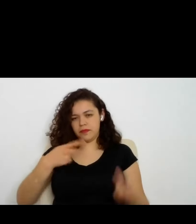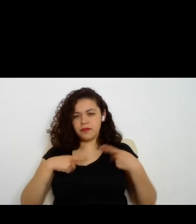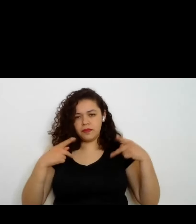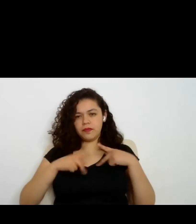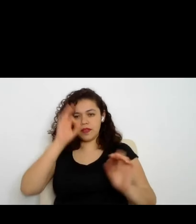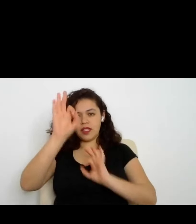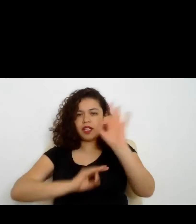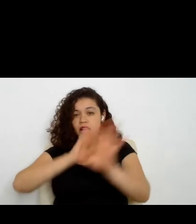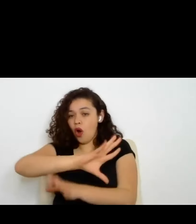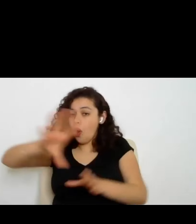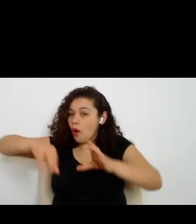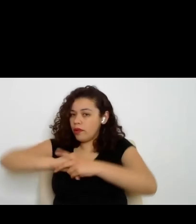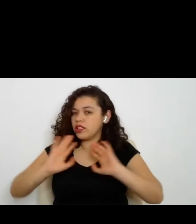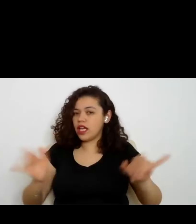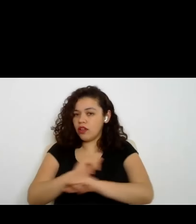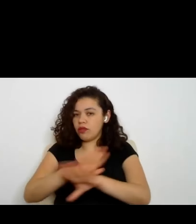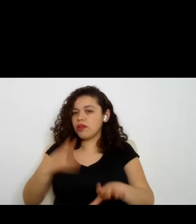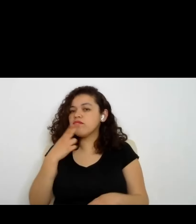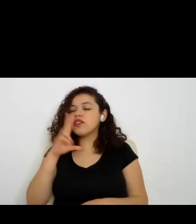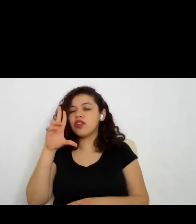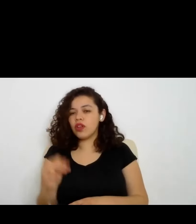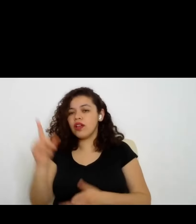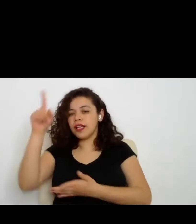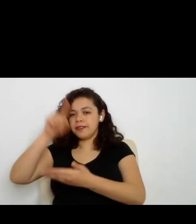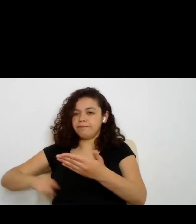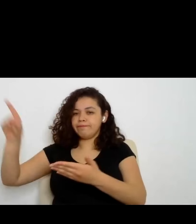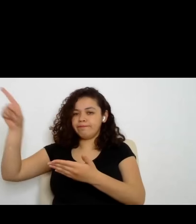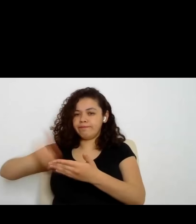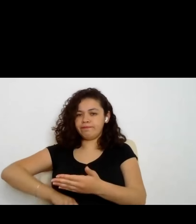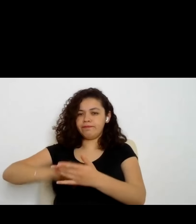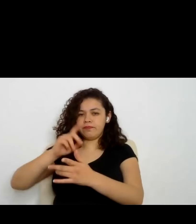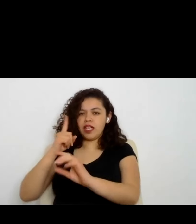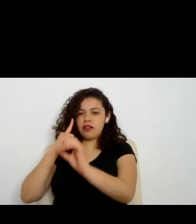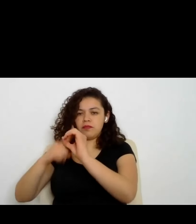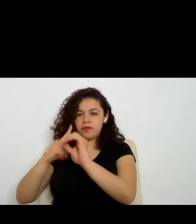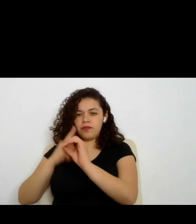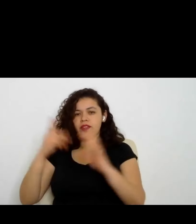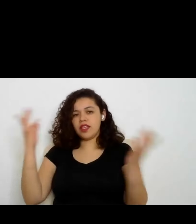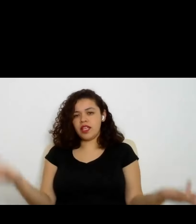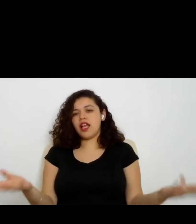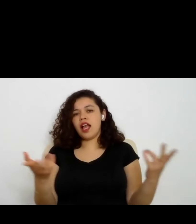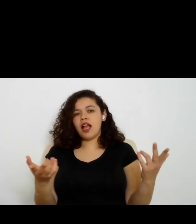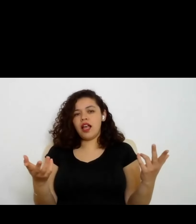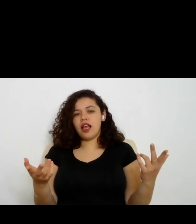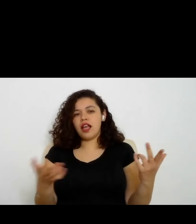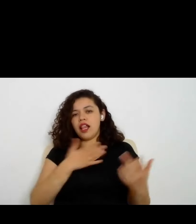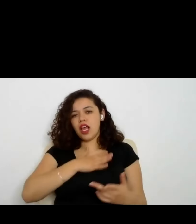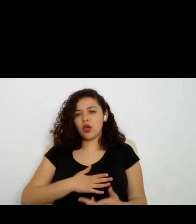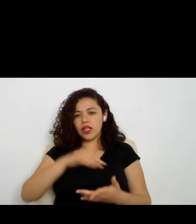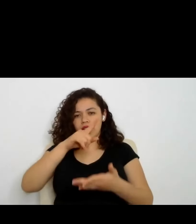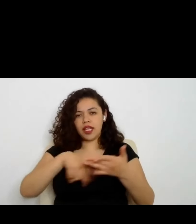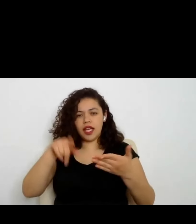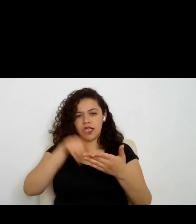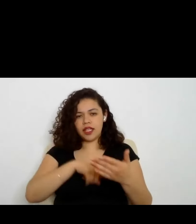por completo sus datos personales, la revocación del consentimiento implica la conclusión de la revocación jurídica entre